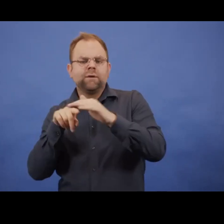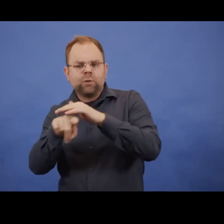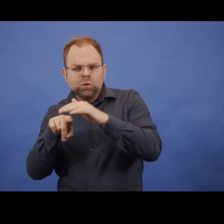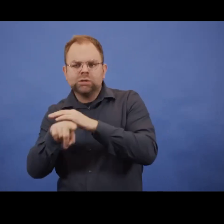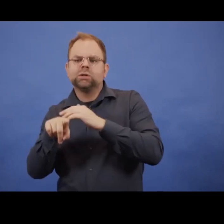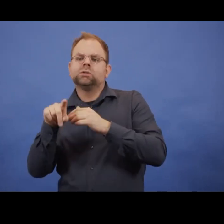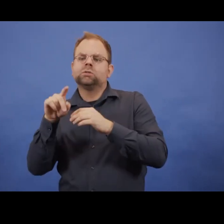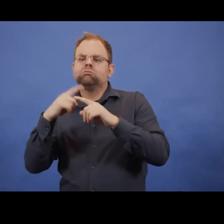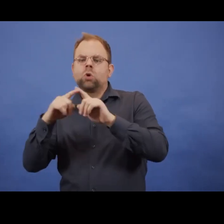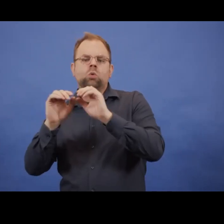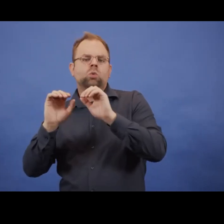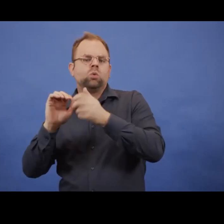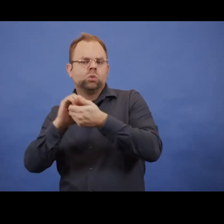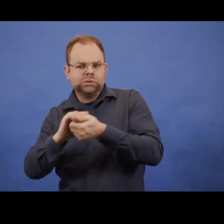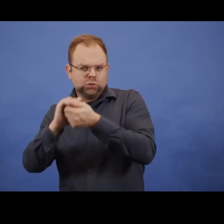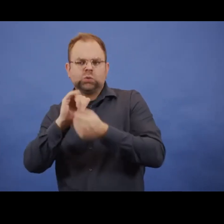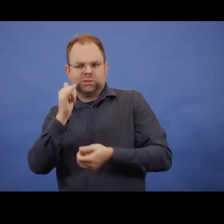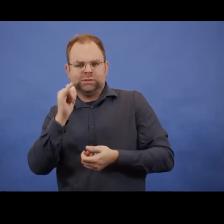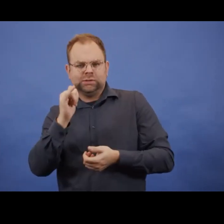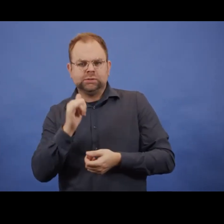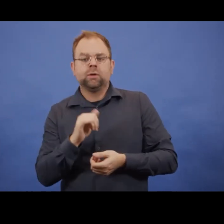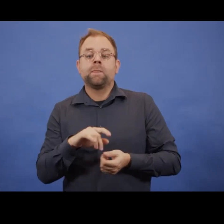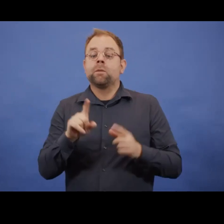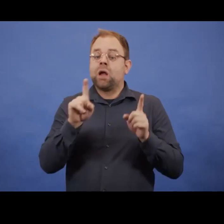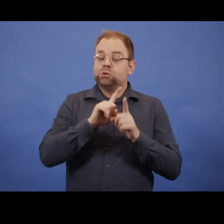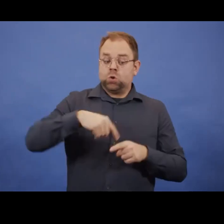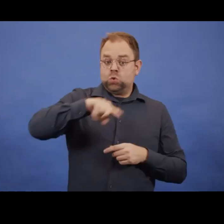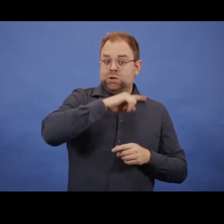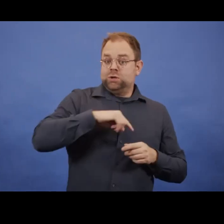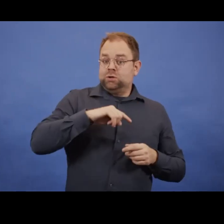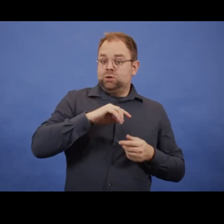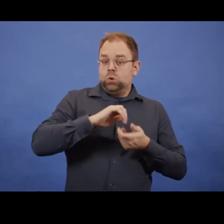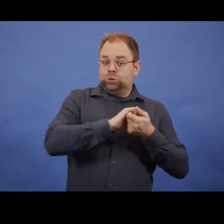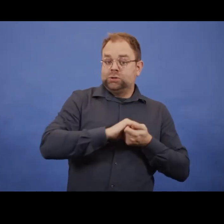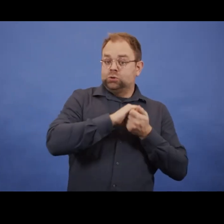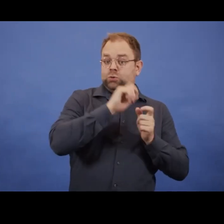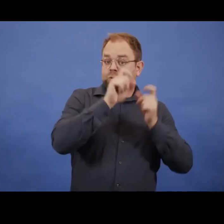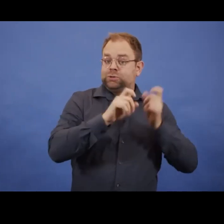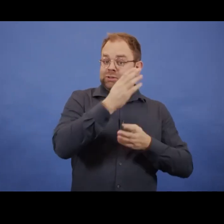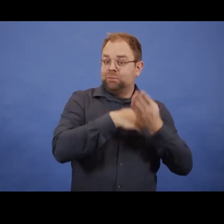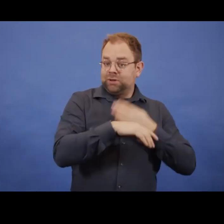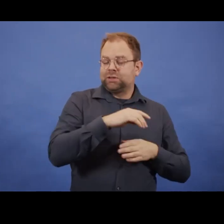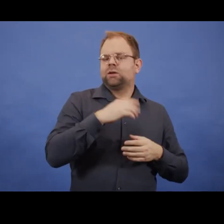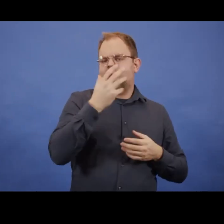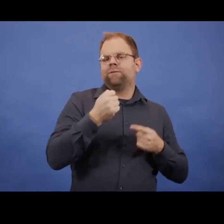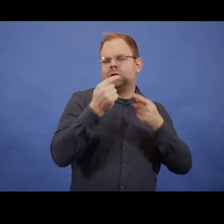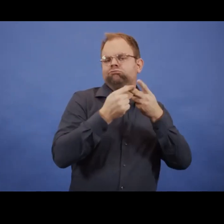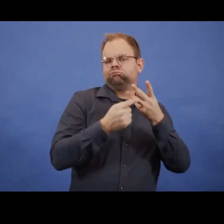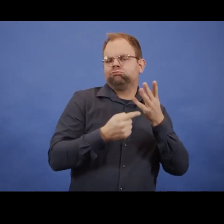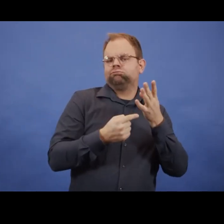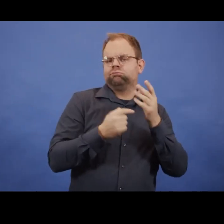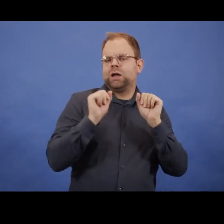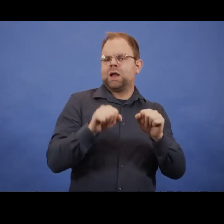de forma diferente. Pero las otras formas en las que podemos participar es